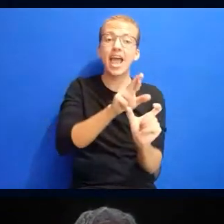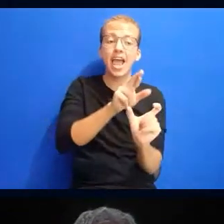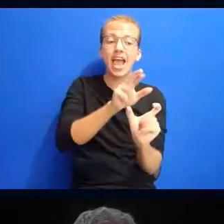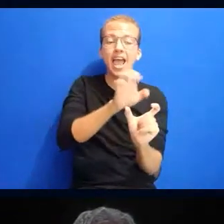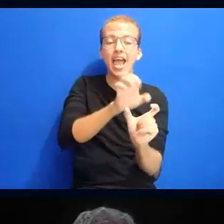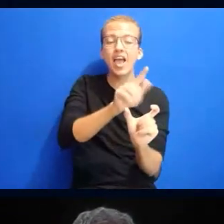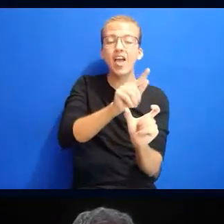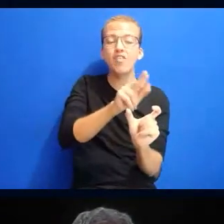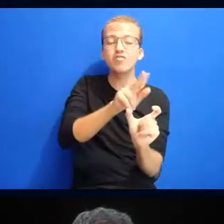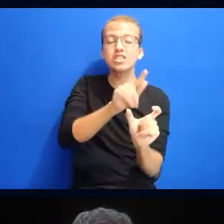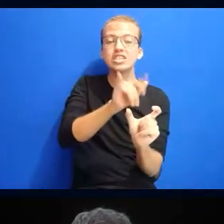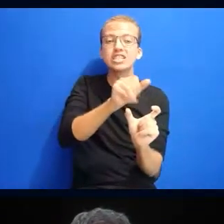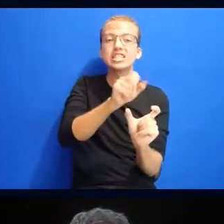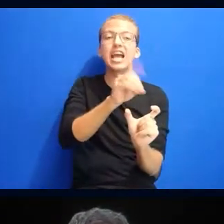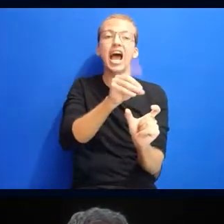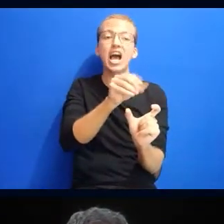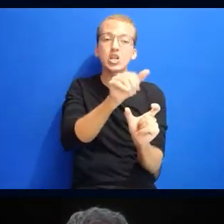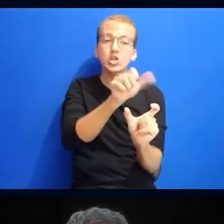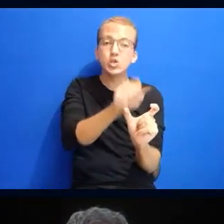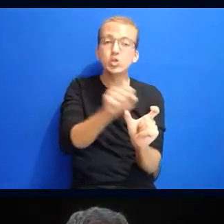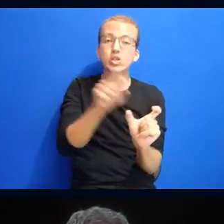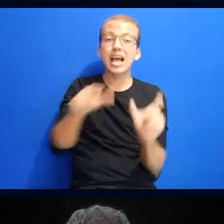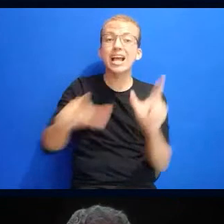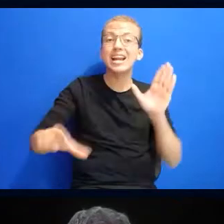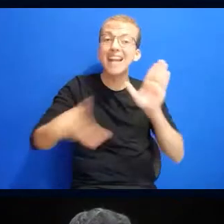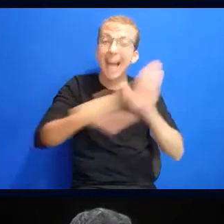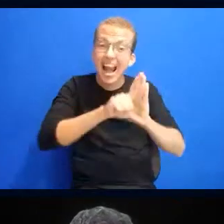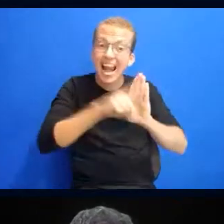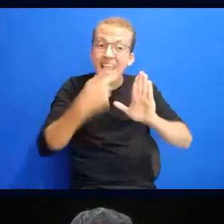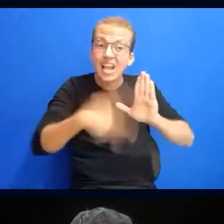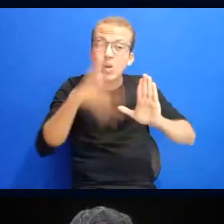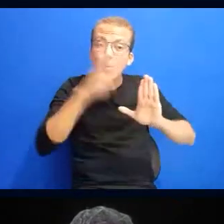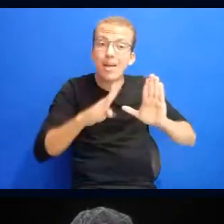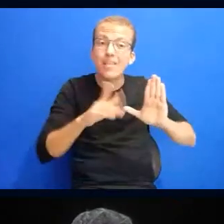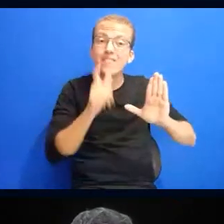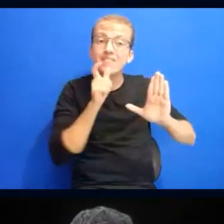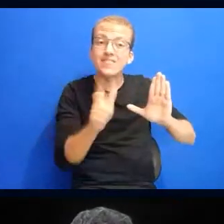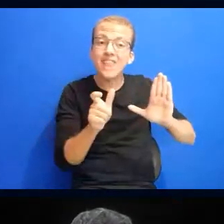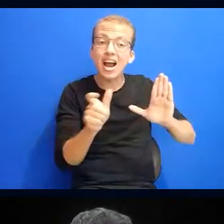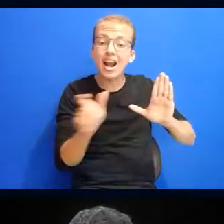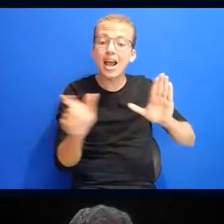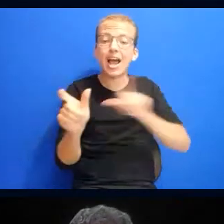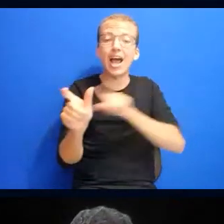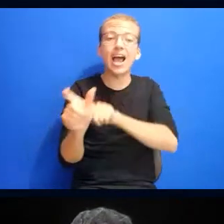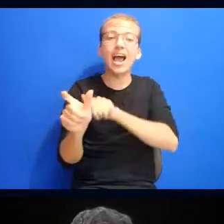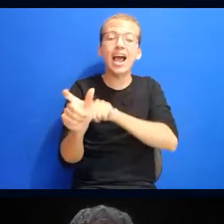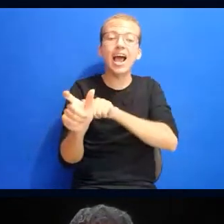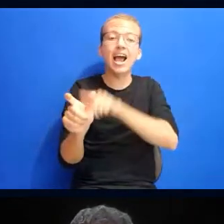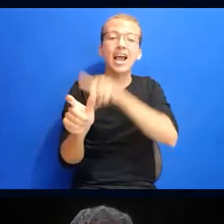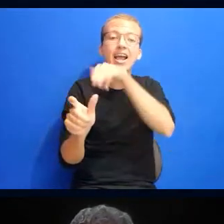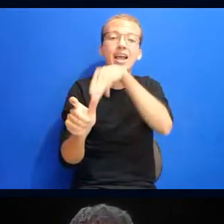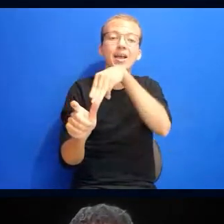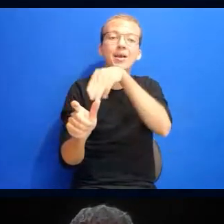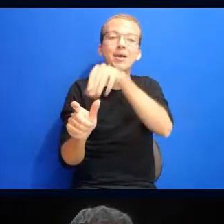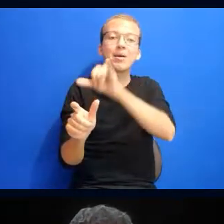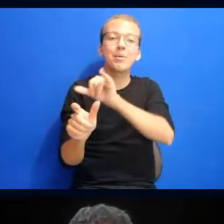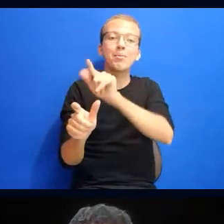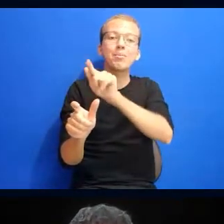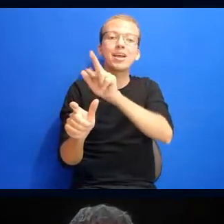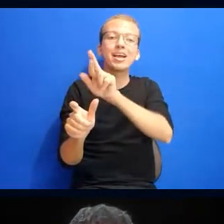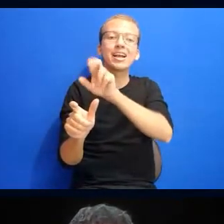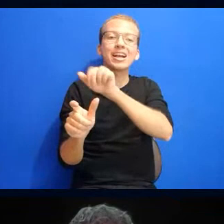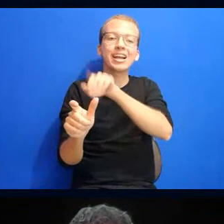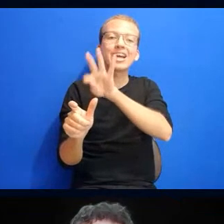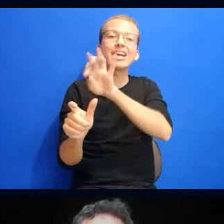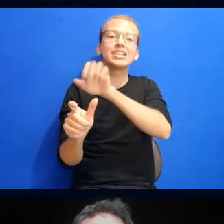migrantes e não os refugiados, tá? Eh, em relação aos refugiados, muitos deles até